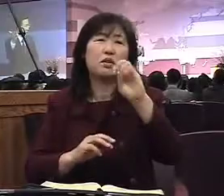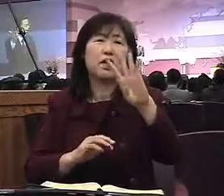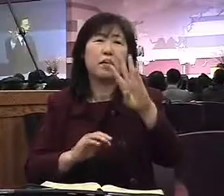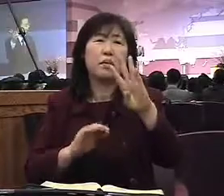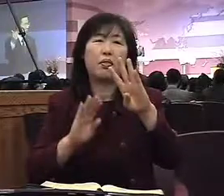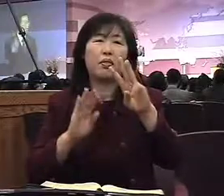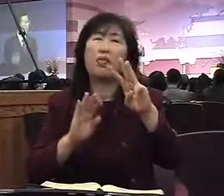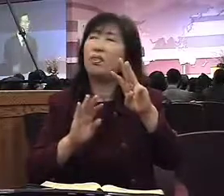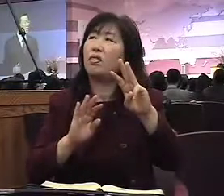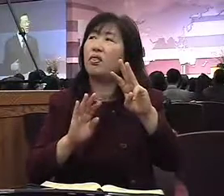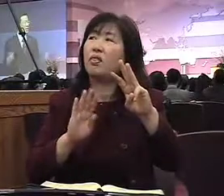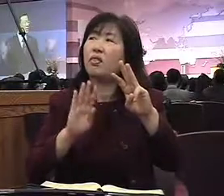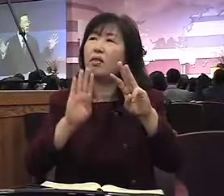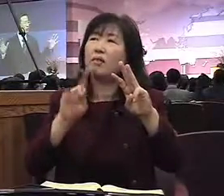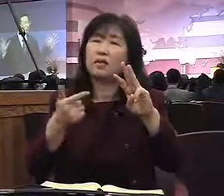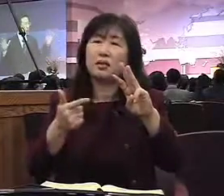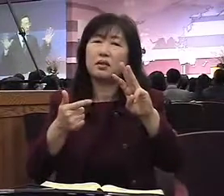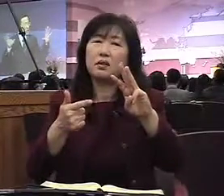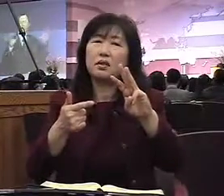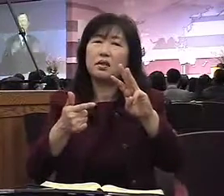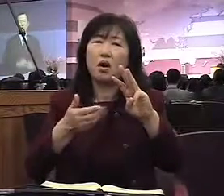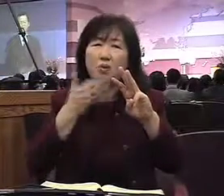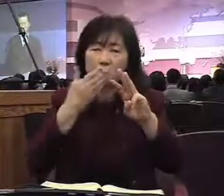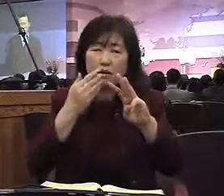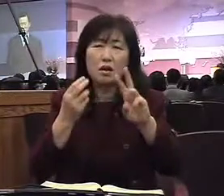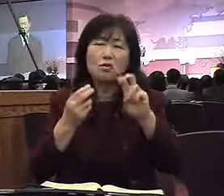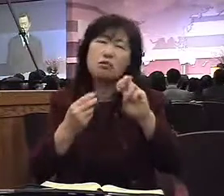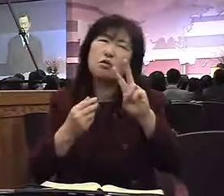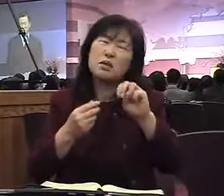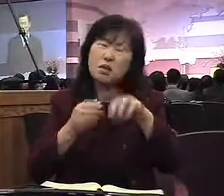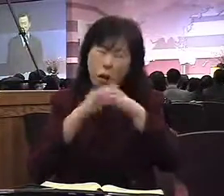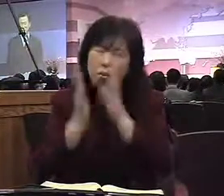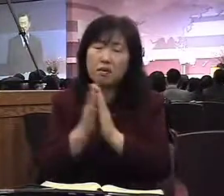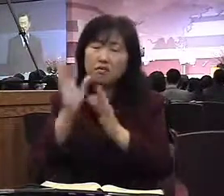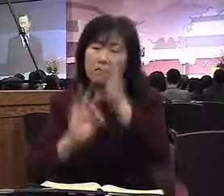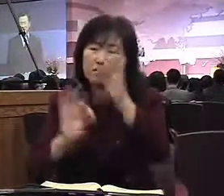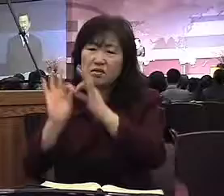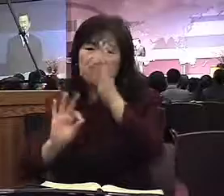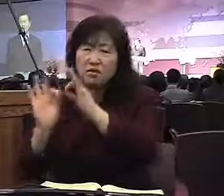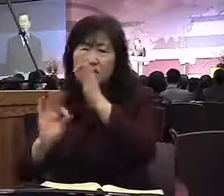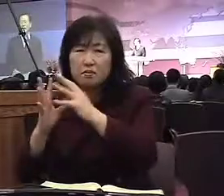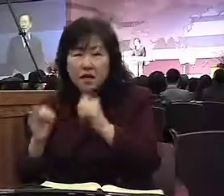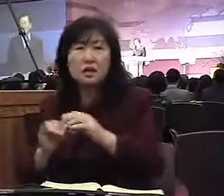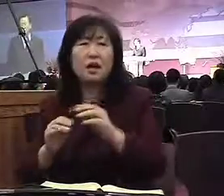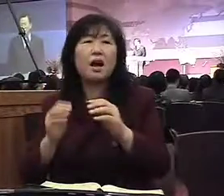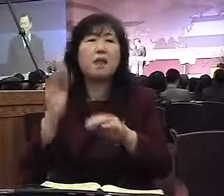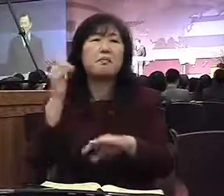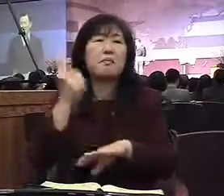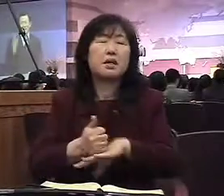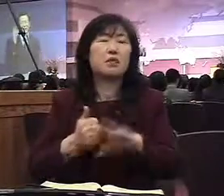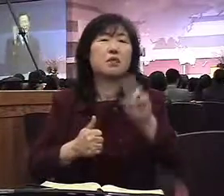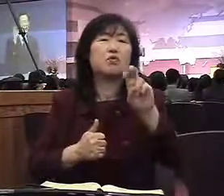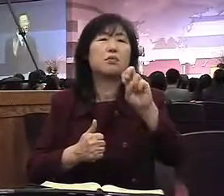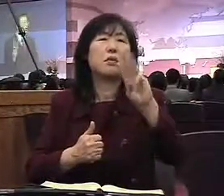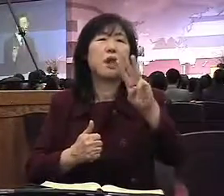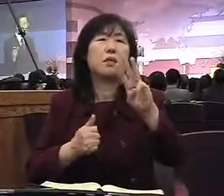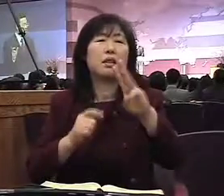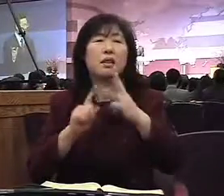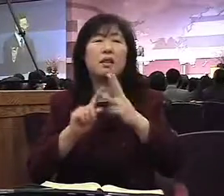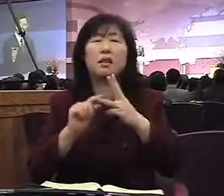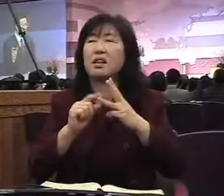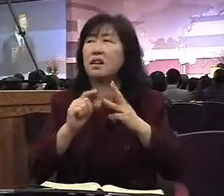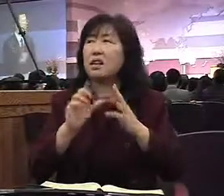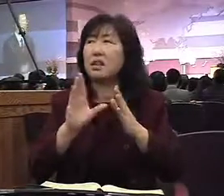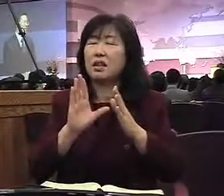대박났습니다. 그래서 몇 년은 안 지났는데 전국에 수백 개의 체인점이 생기고 이분이 책을 썼어요. 반드시 성공하는